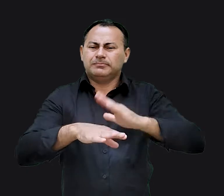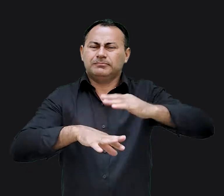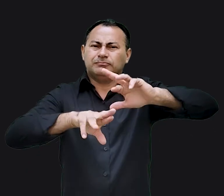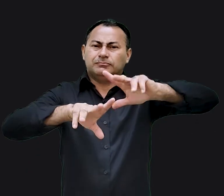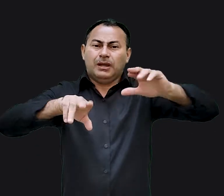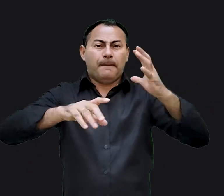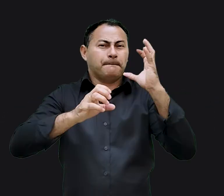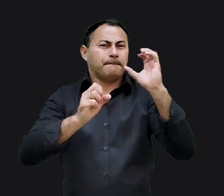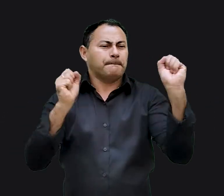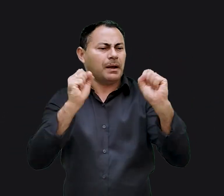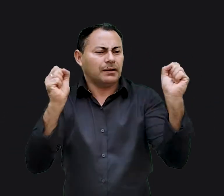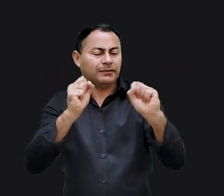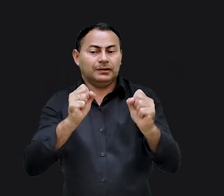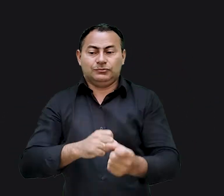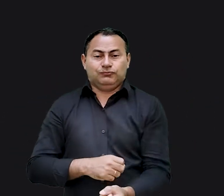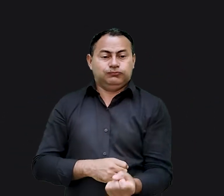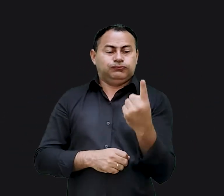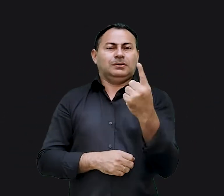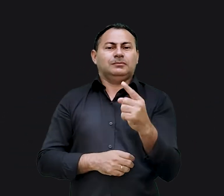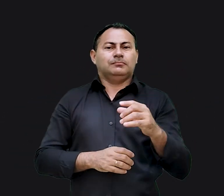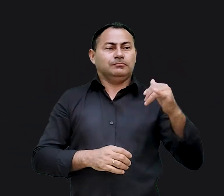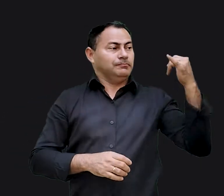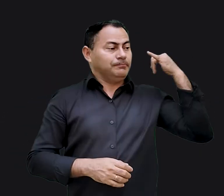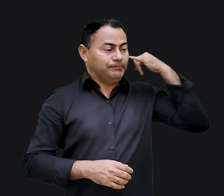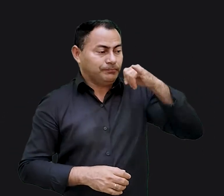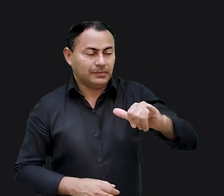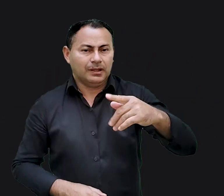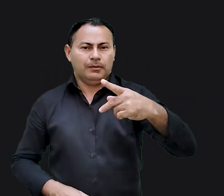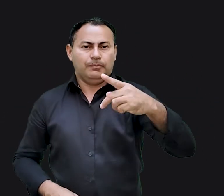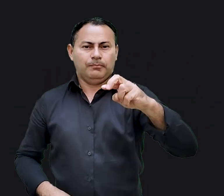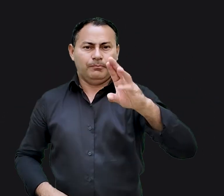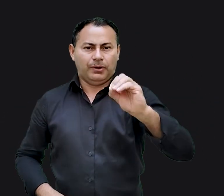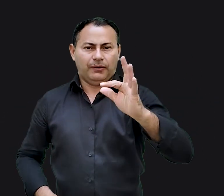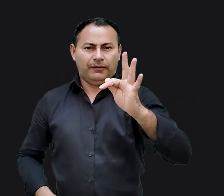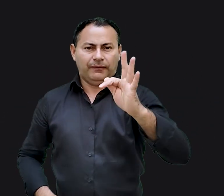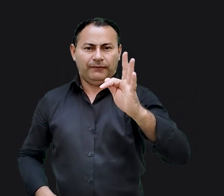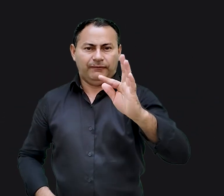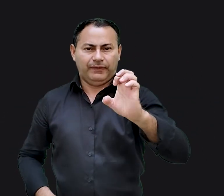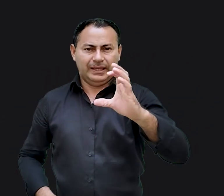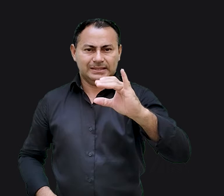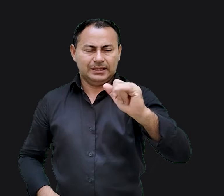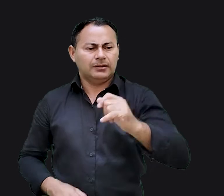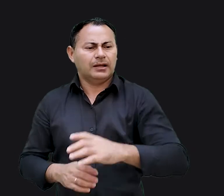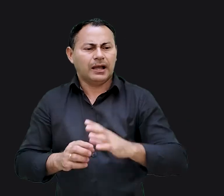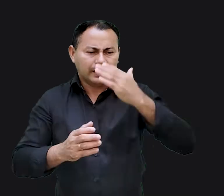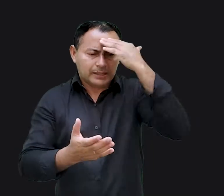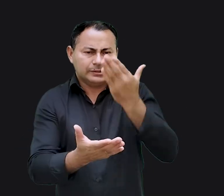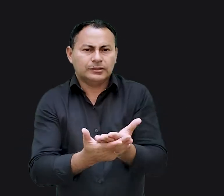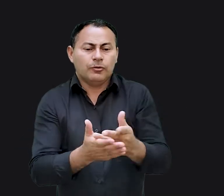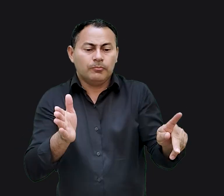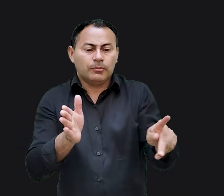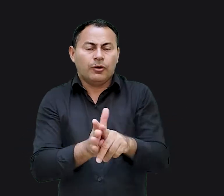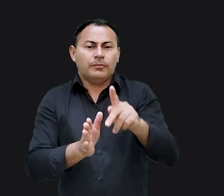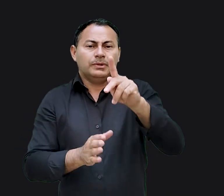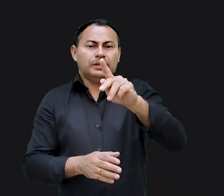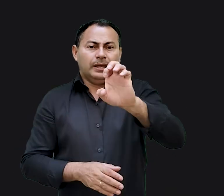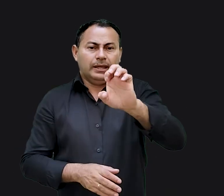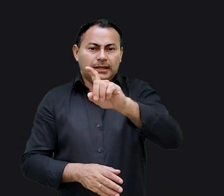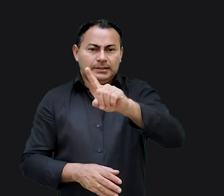cheio das mais maravilhosas e esquisitas profecias. Acredita-se que o próprio Ezequiel fosse um profeta estranho